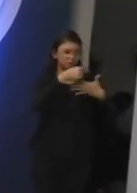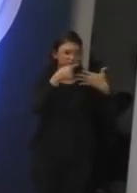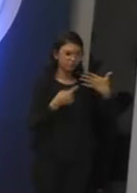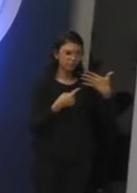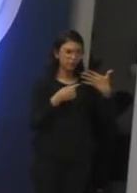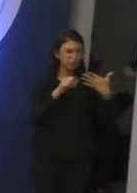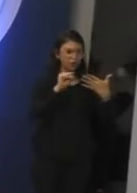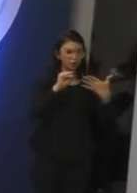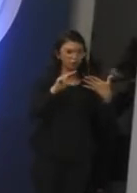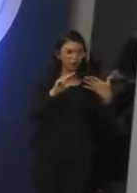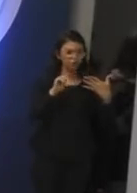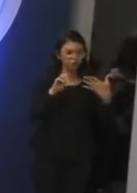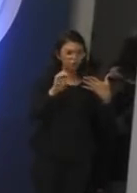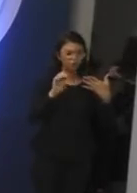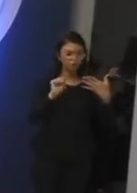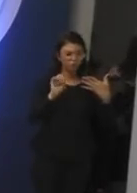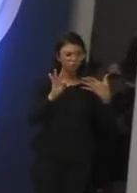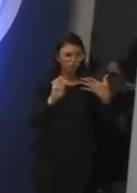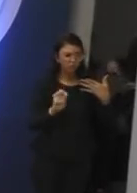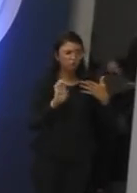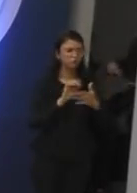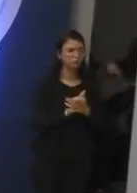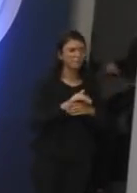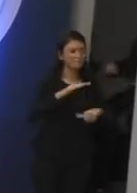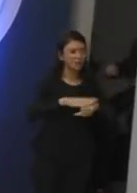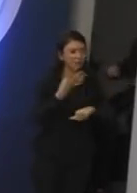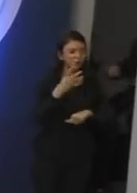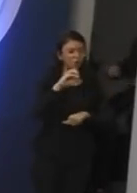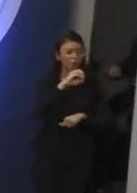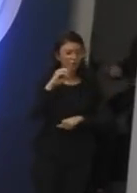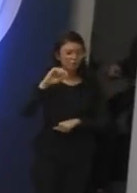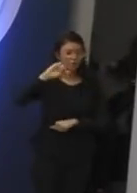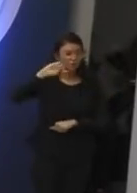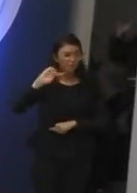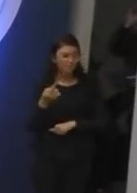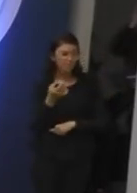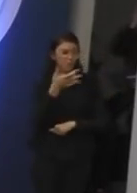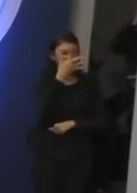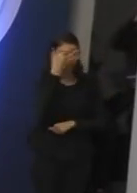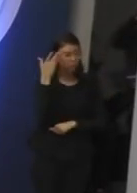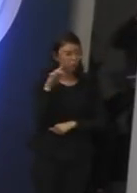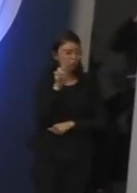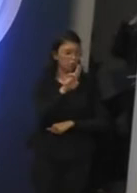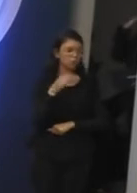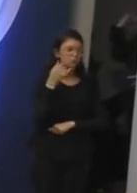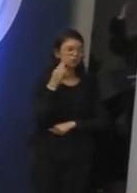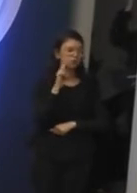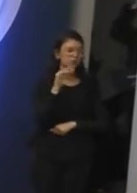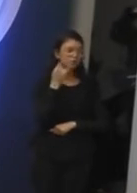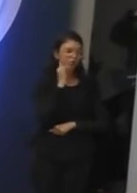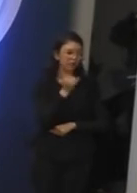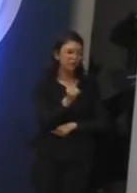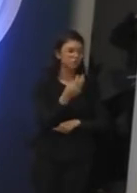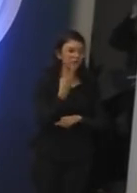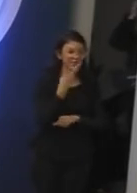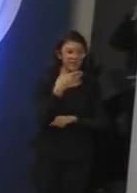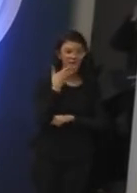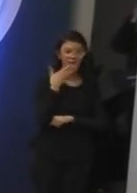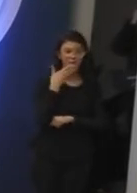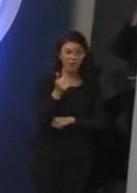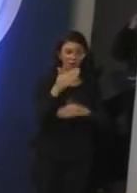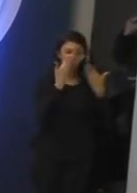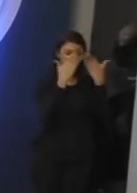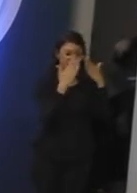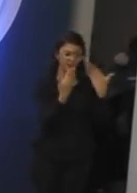Sudeste, acima de 400 mil unidades consumidoras. Entre as concessionárias que concorrem nesta categoria, as três melhores na avaliação